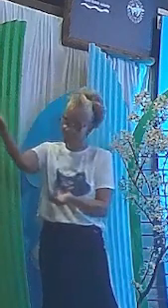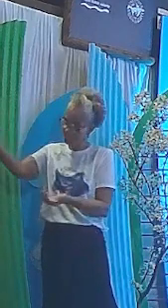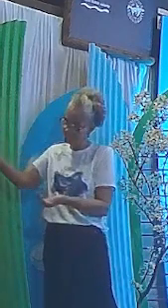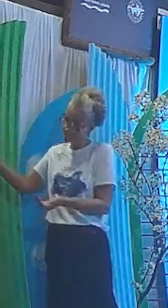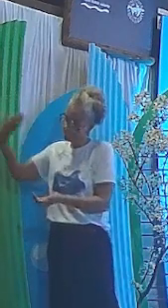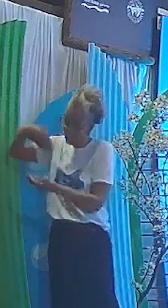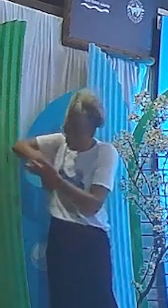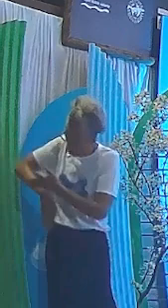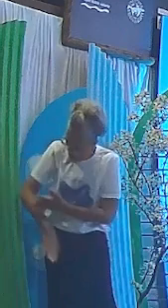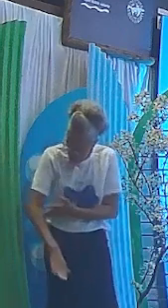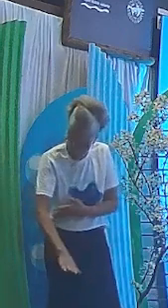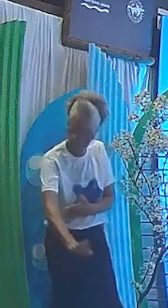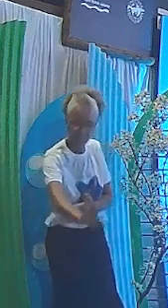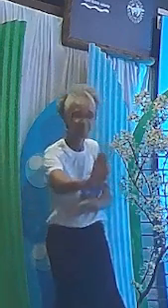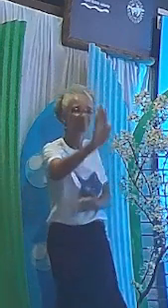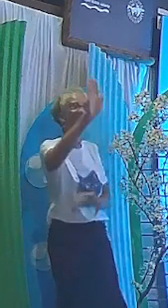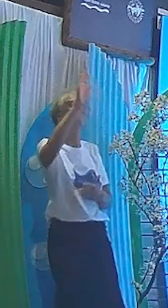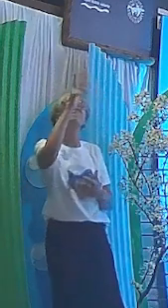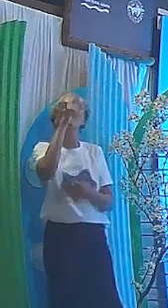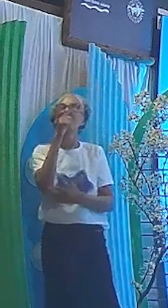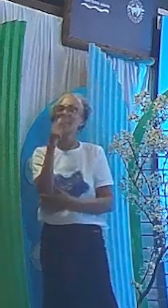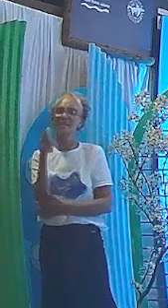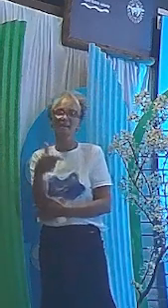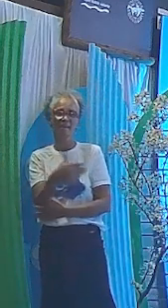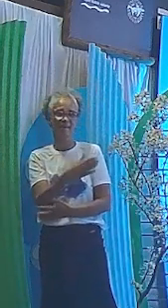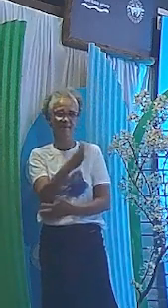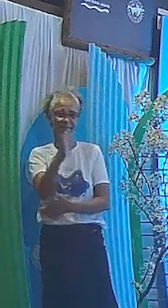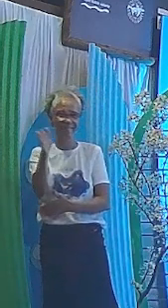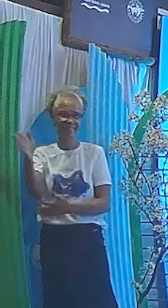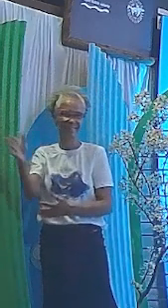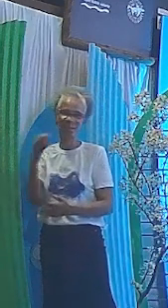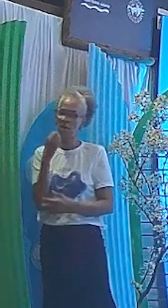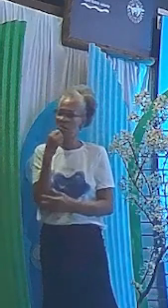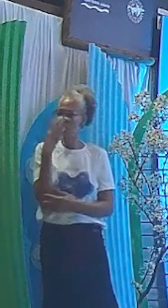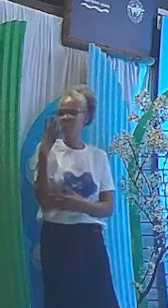esse mergulho com a gente aí nessas águas, né, tão